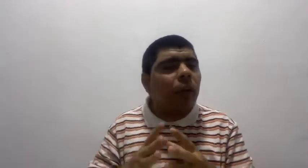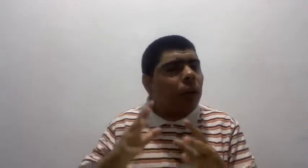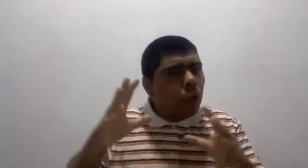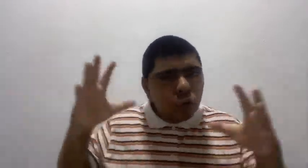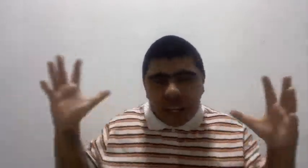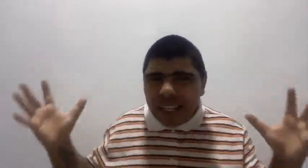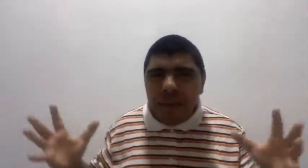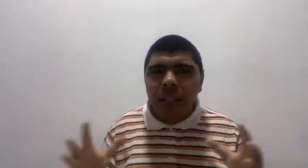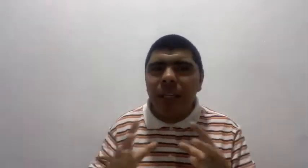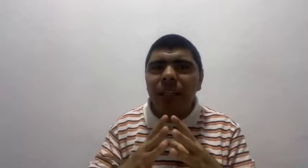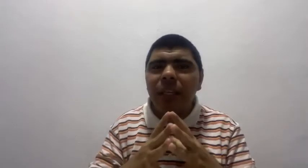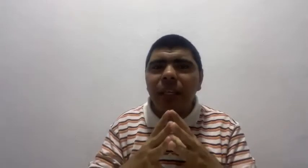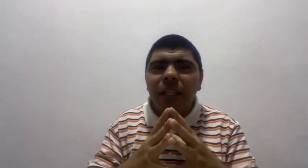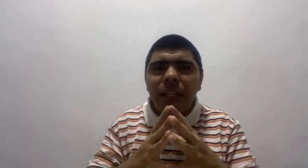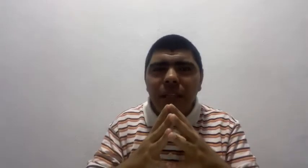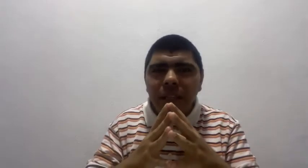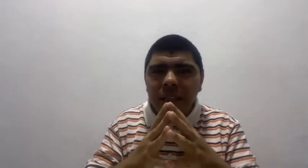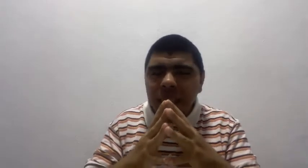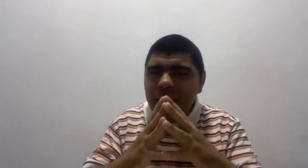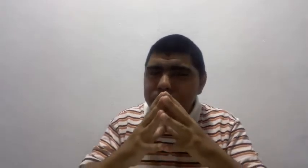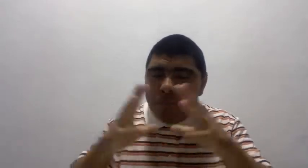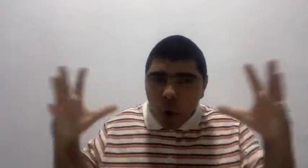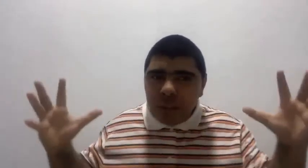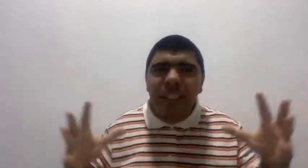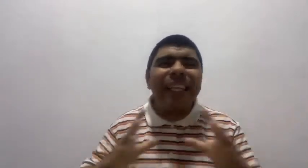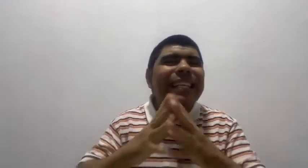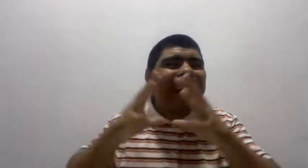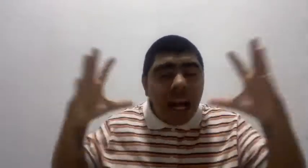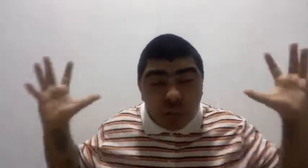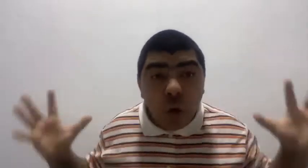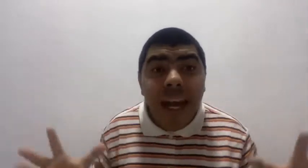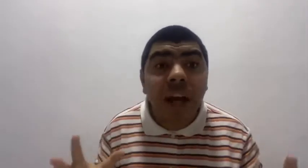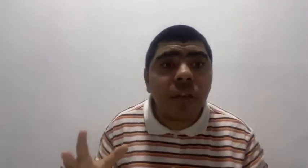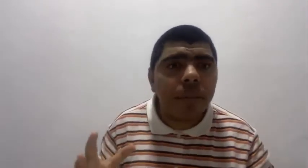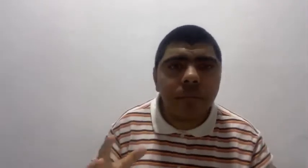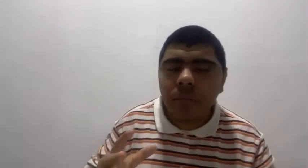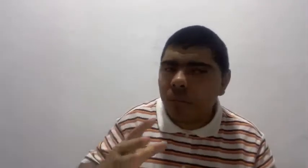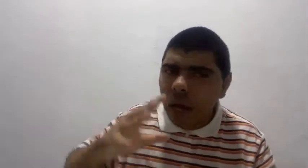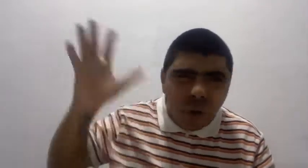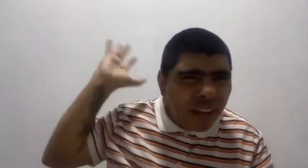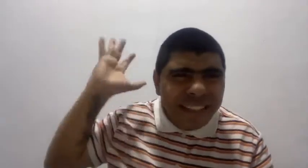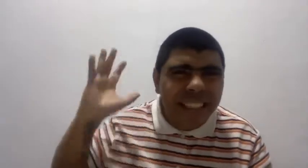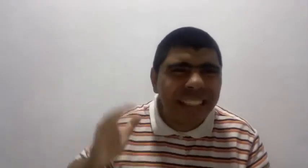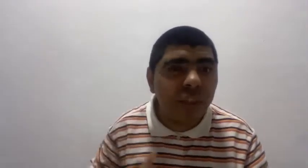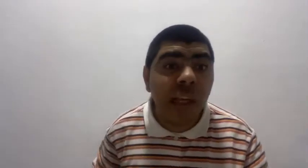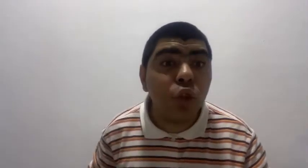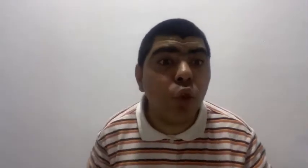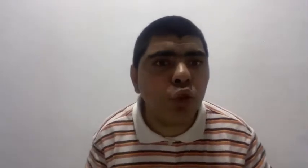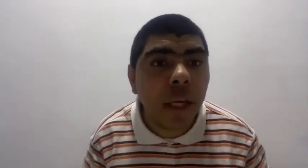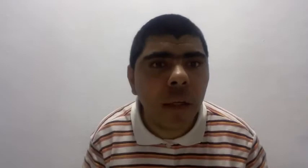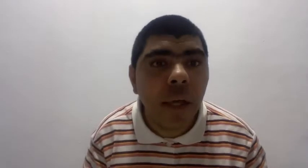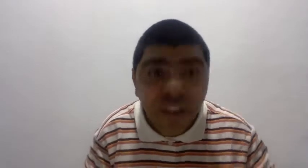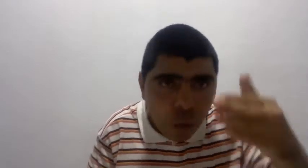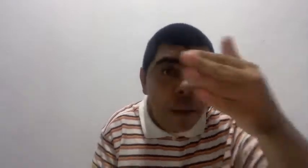y usted ni le importa, ni caso le hace a lo que están diciendo de usted. Eso es